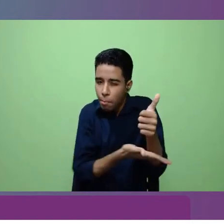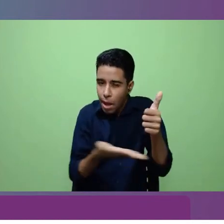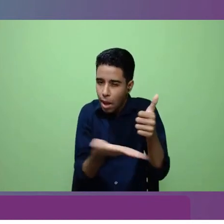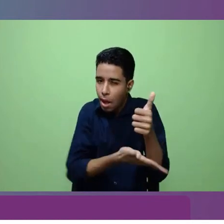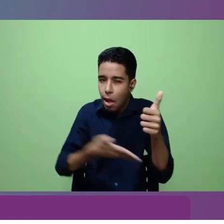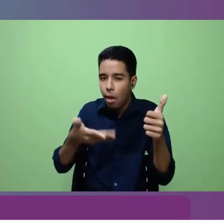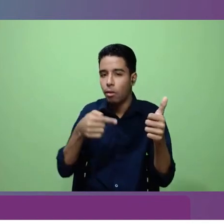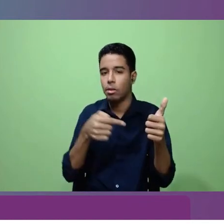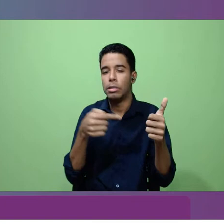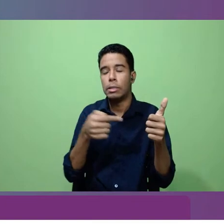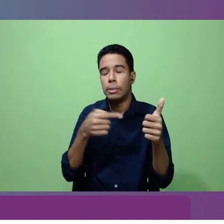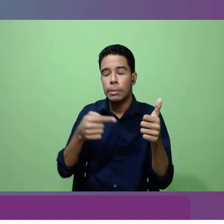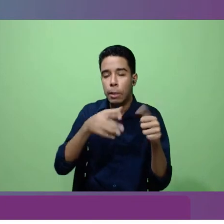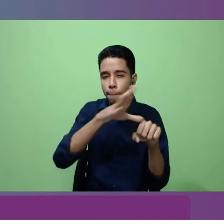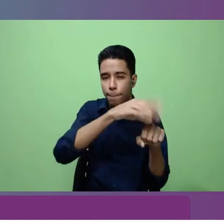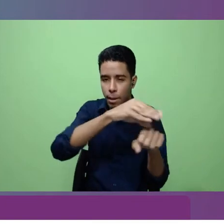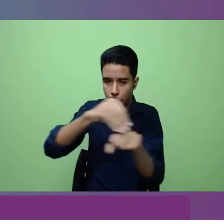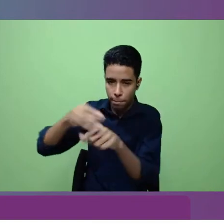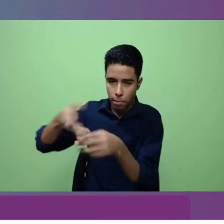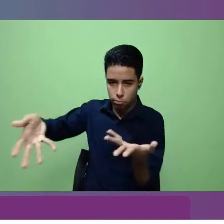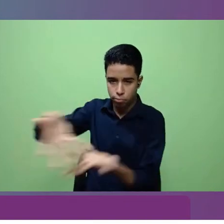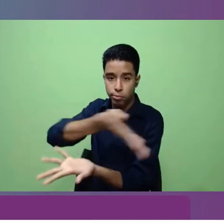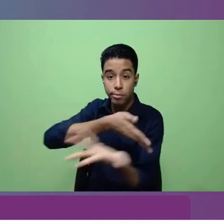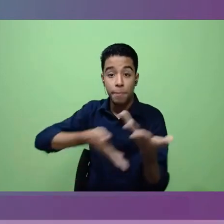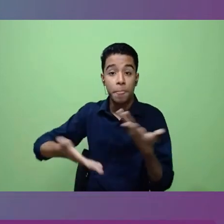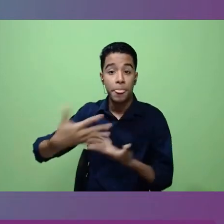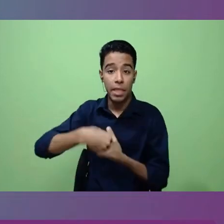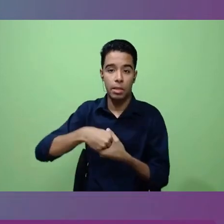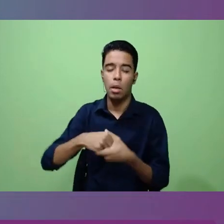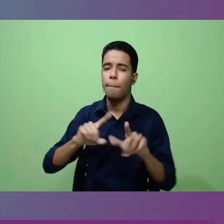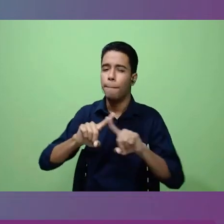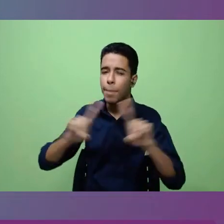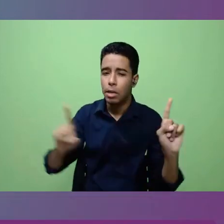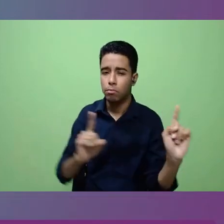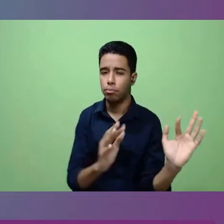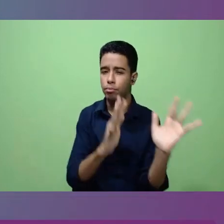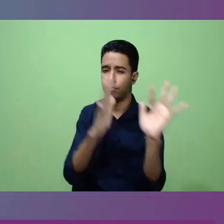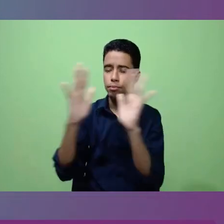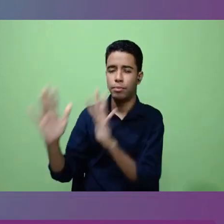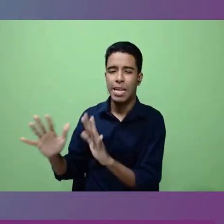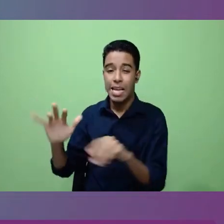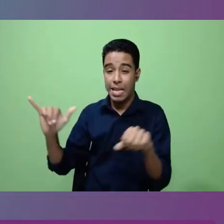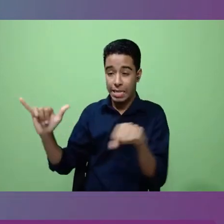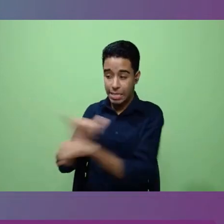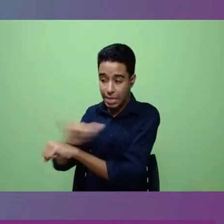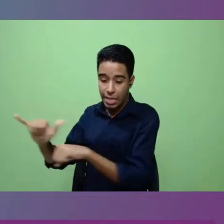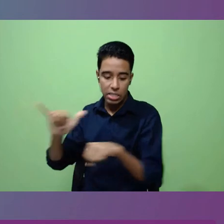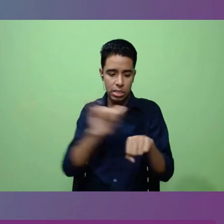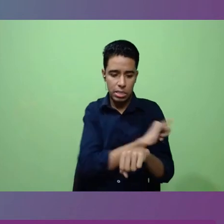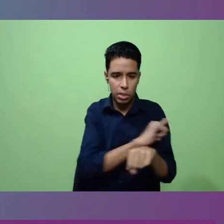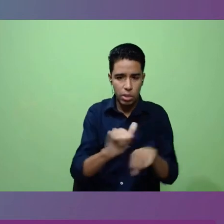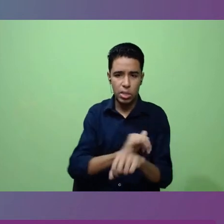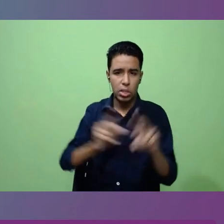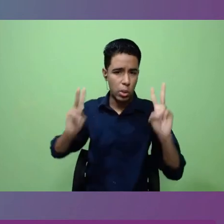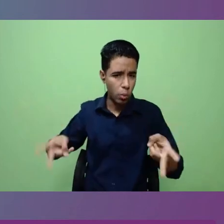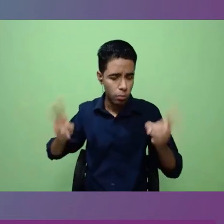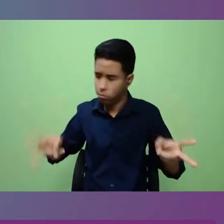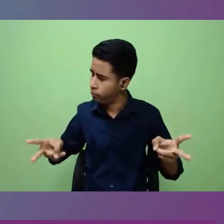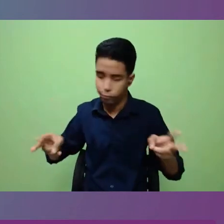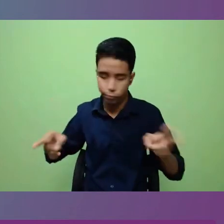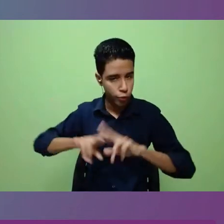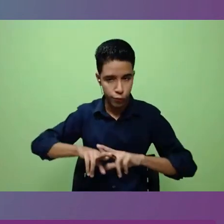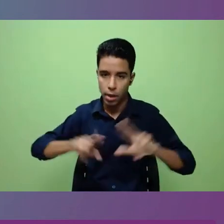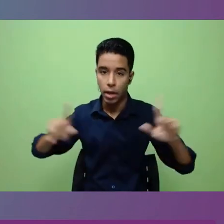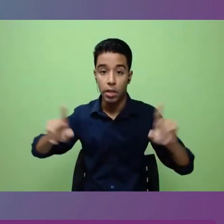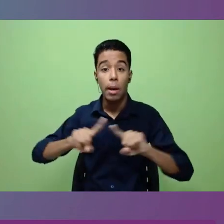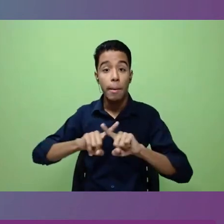mesmas estratégias de tradução, mas a professora Barbosa, ela se baseia em Albert para